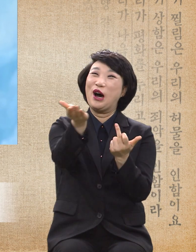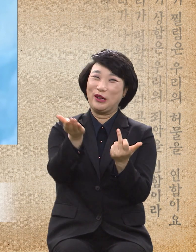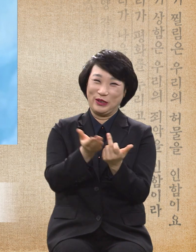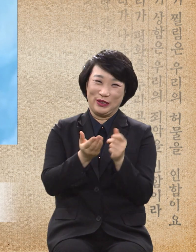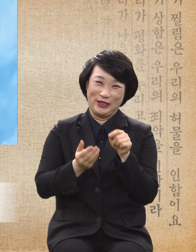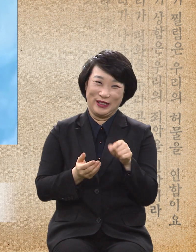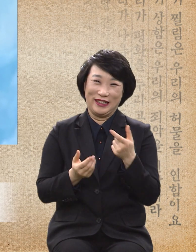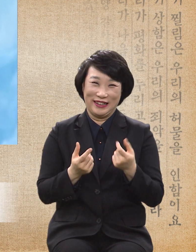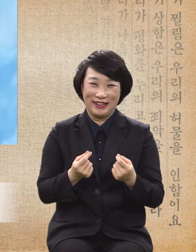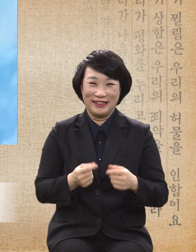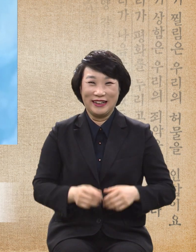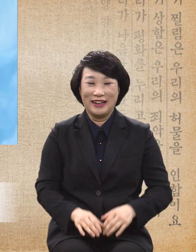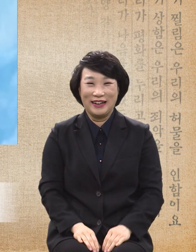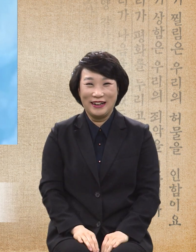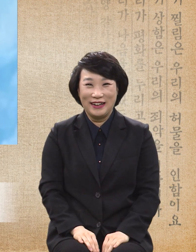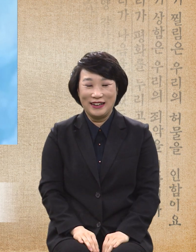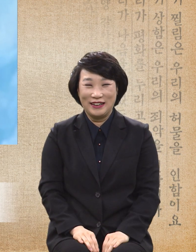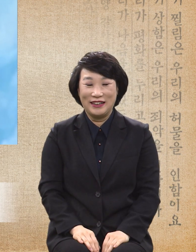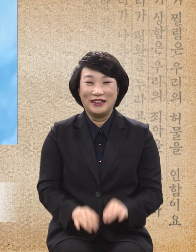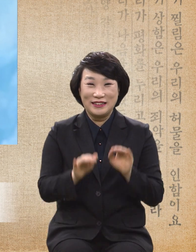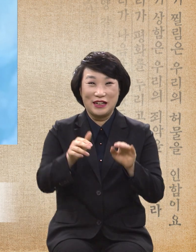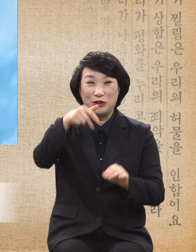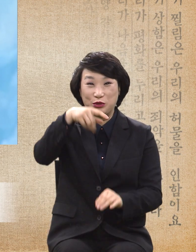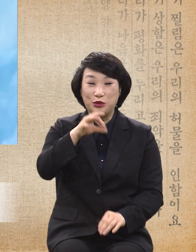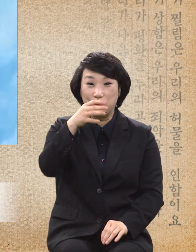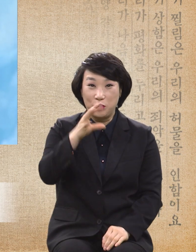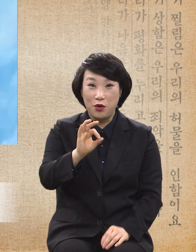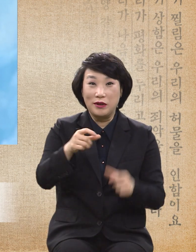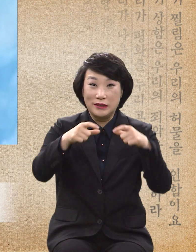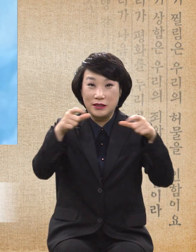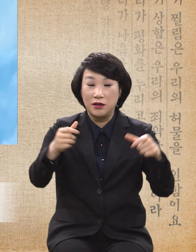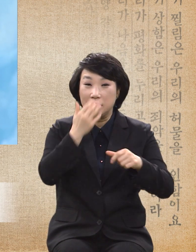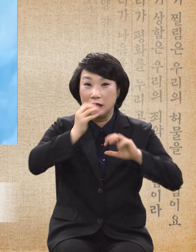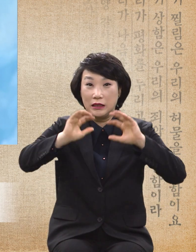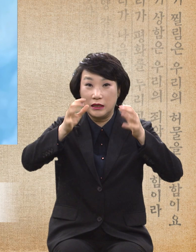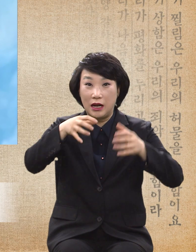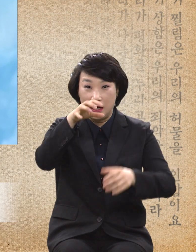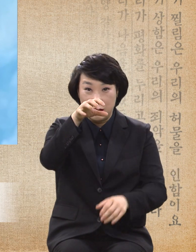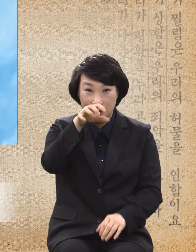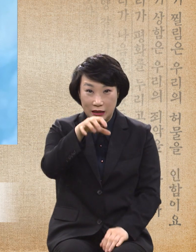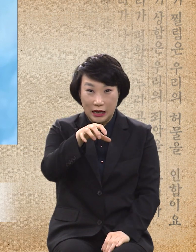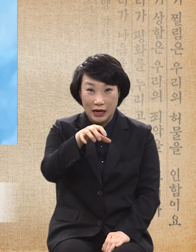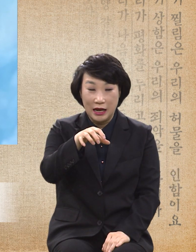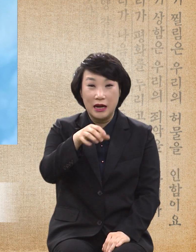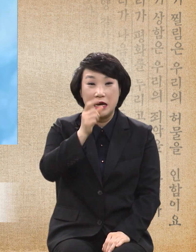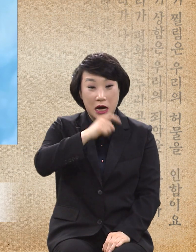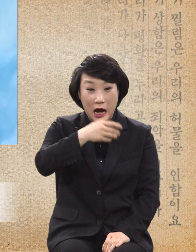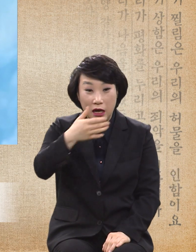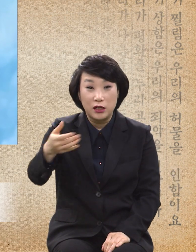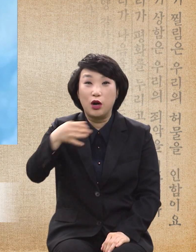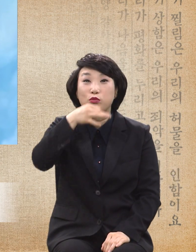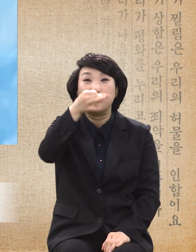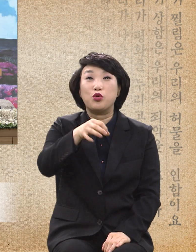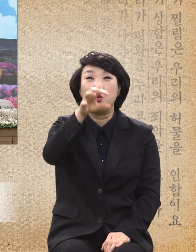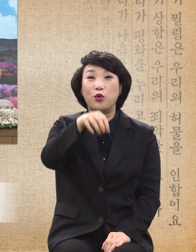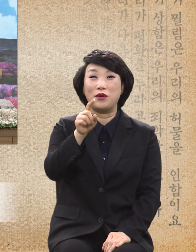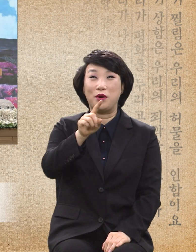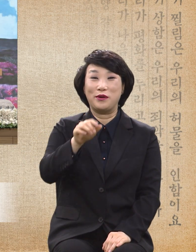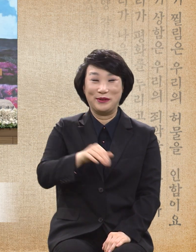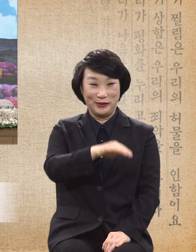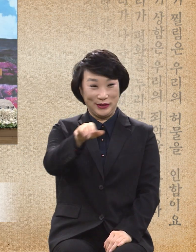저수지예요. 그래서 중동 지역이나 이스라엘에 강이라고 하면 우리가